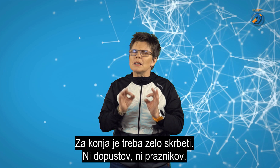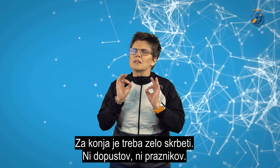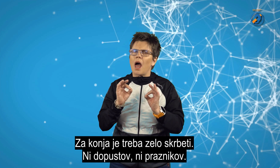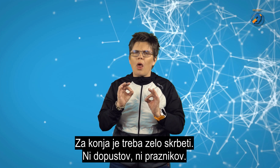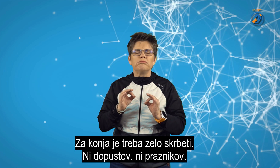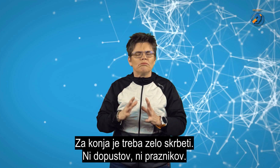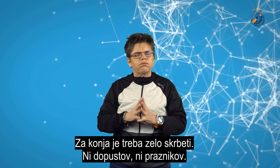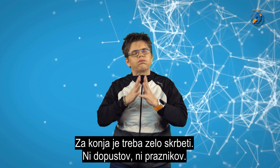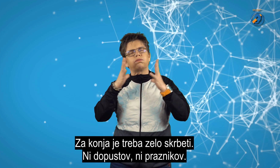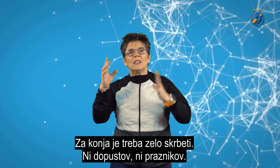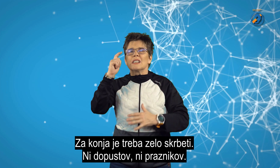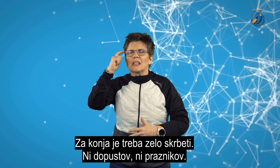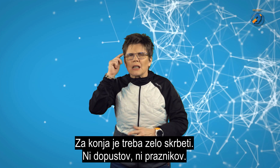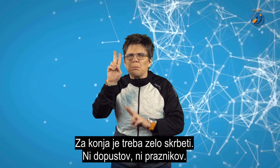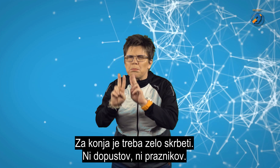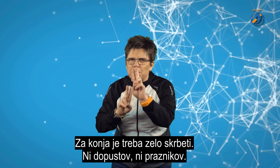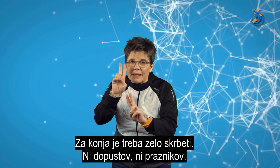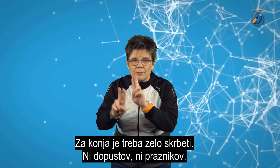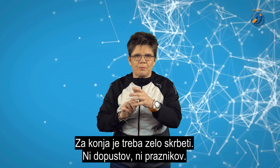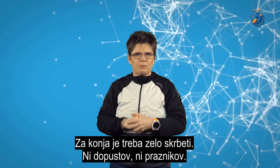Za konja je treba zelo skrbeti.